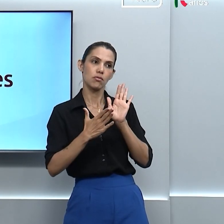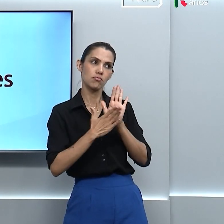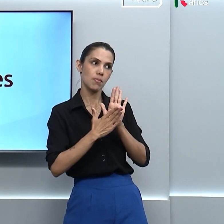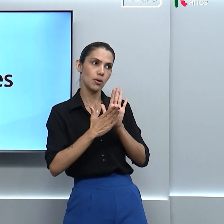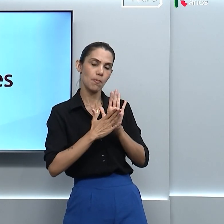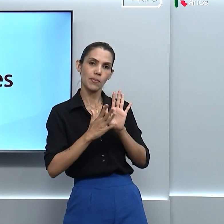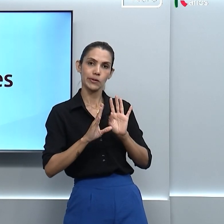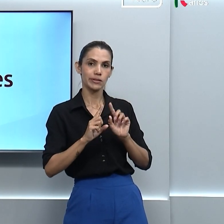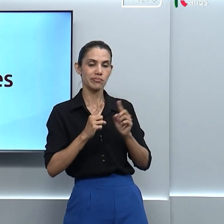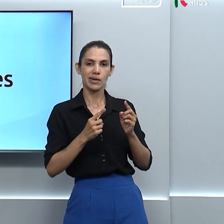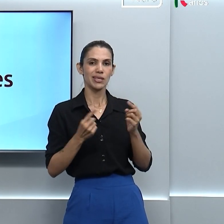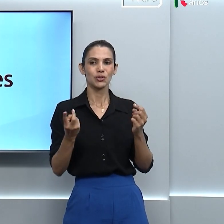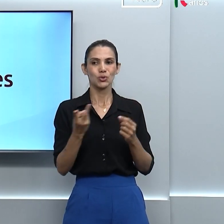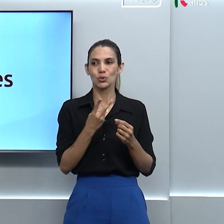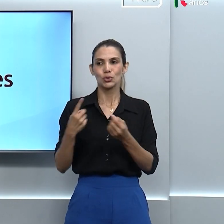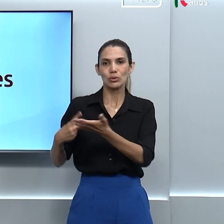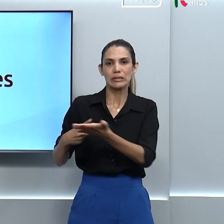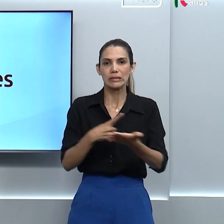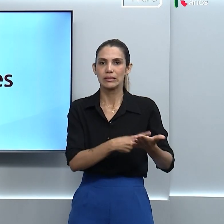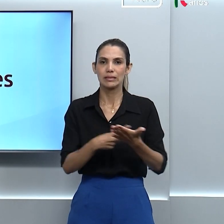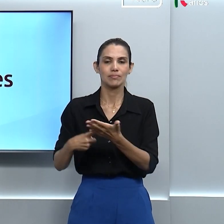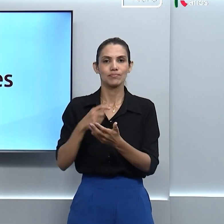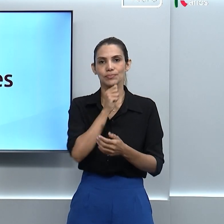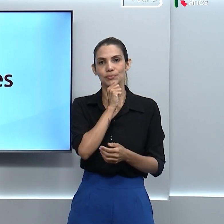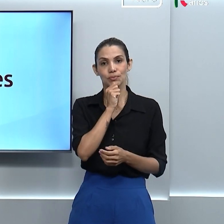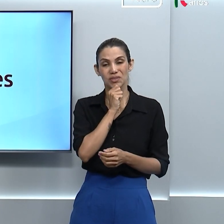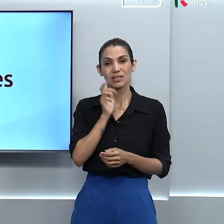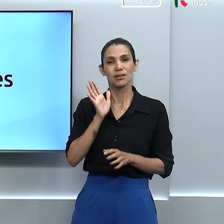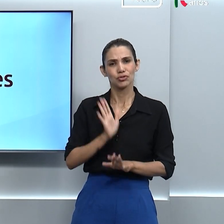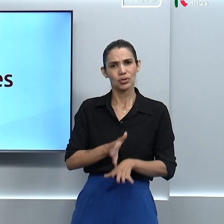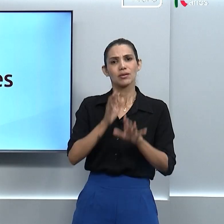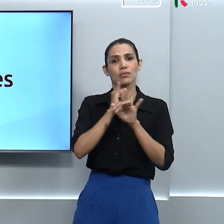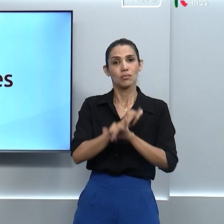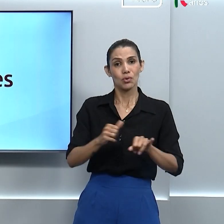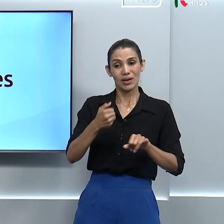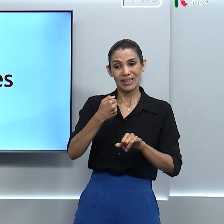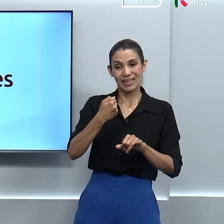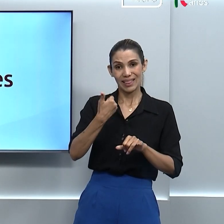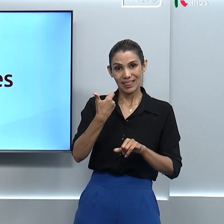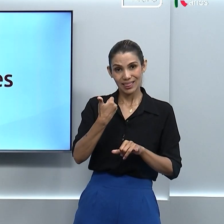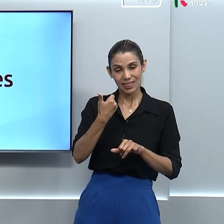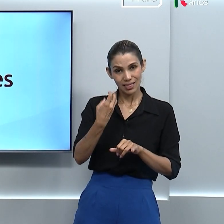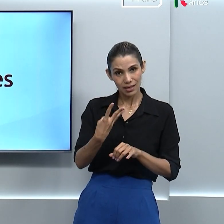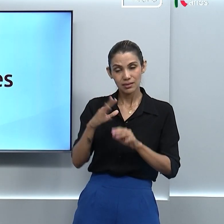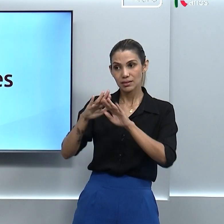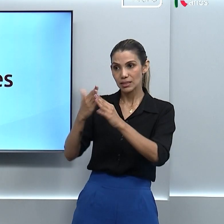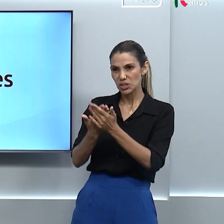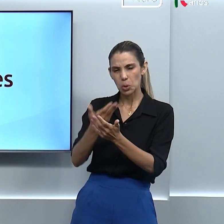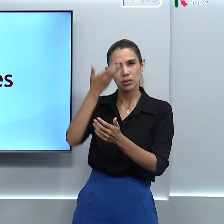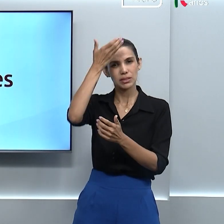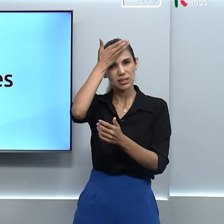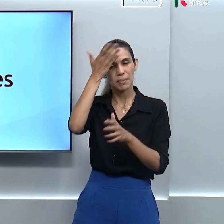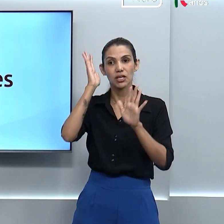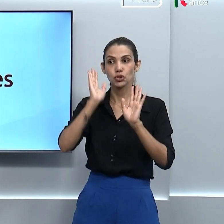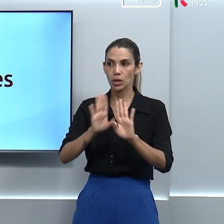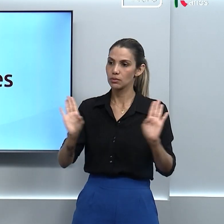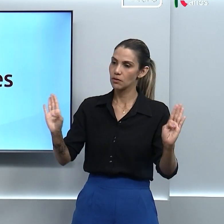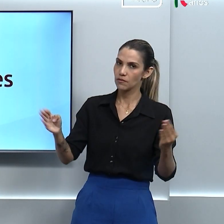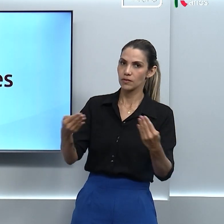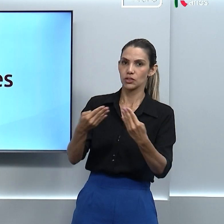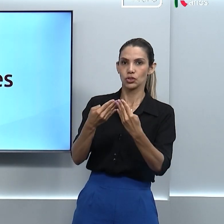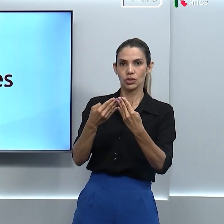a Secretaria informa que 13 unidades estão com atividades totalmente paralisadas, 43 têm